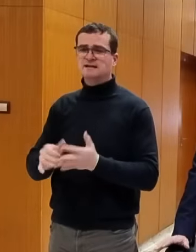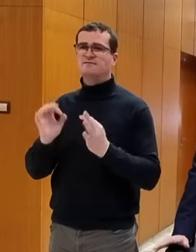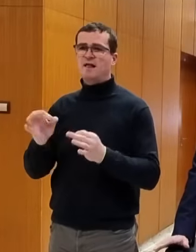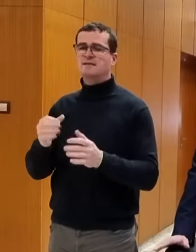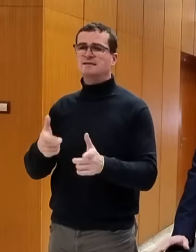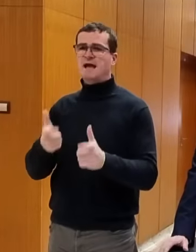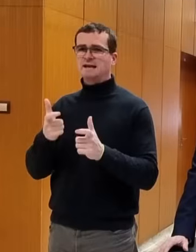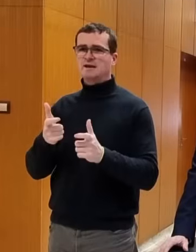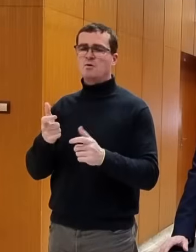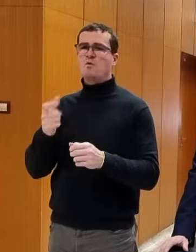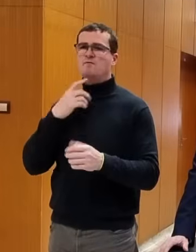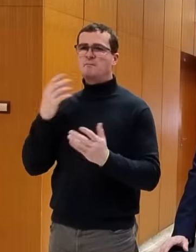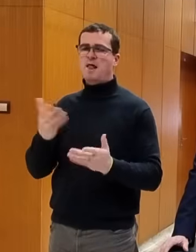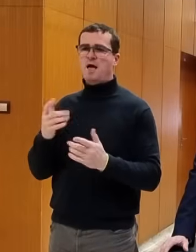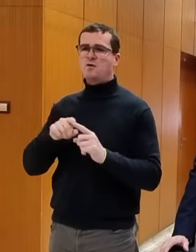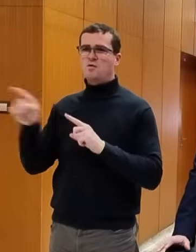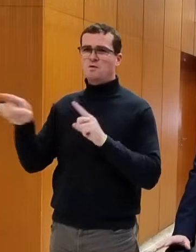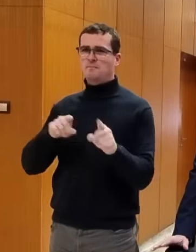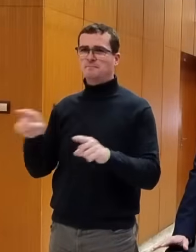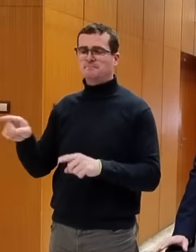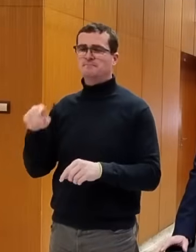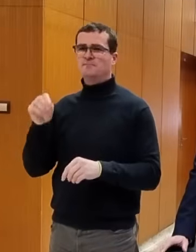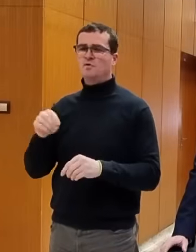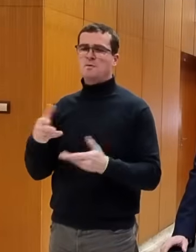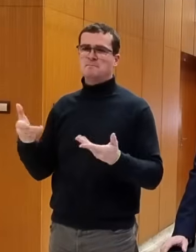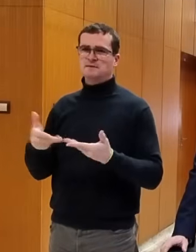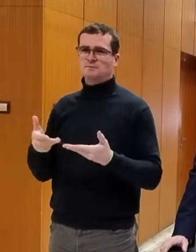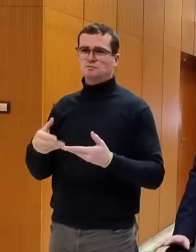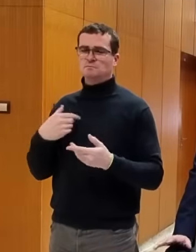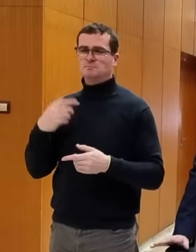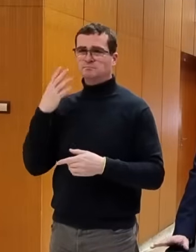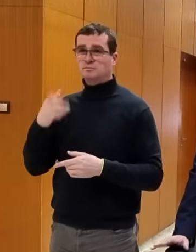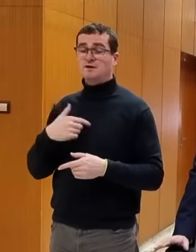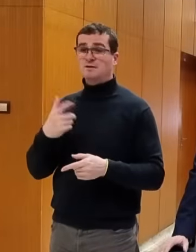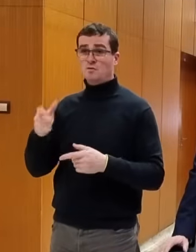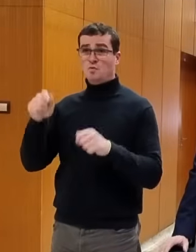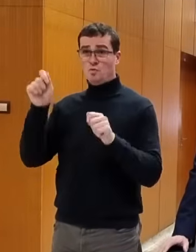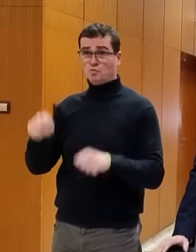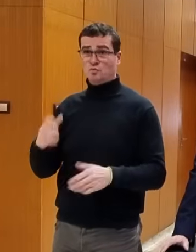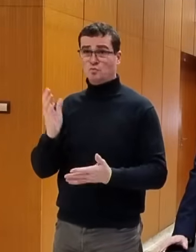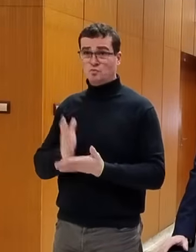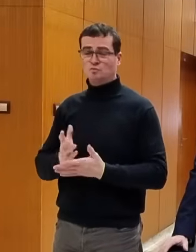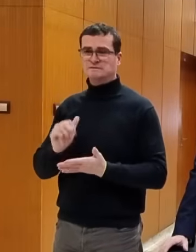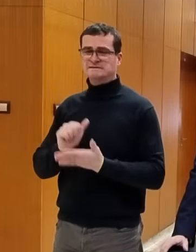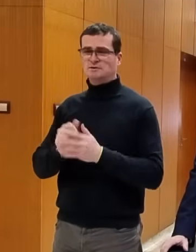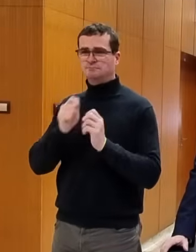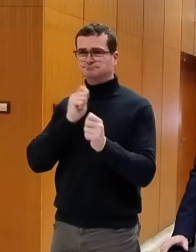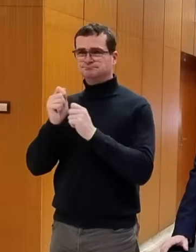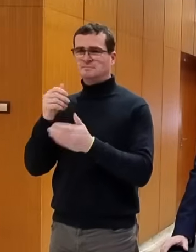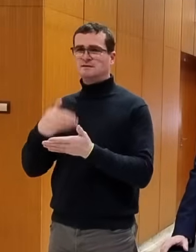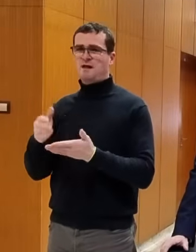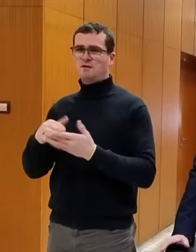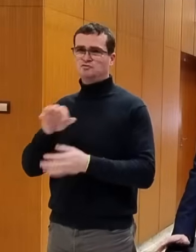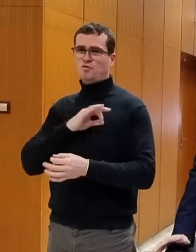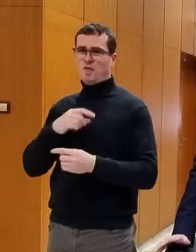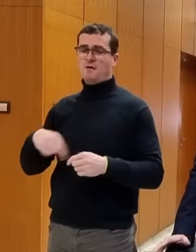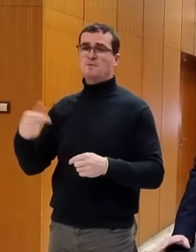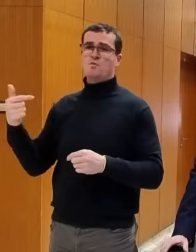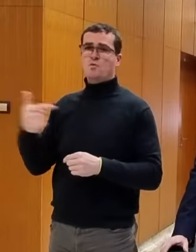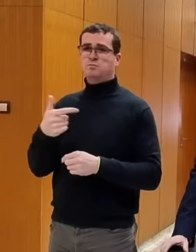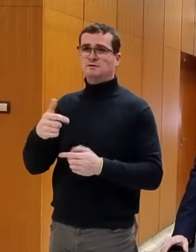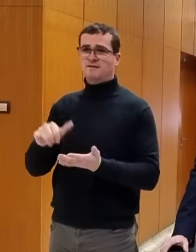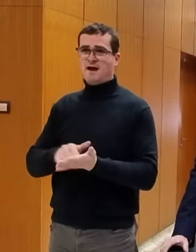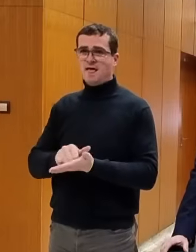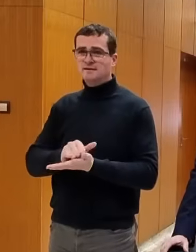kvalitnú, rýchlu a veľmi ľahko dosiahnuteľnú. Takže tomu sa prispôsobíme. Keď to bude rozhodnuté, určite to prekonzultujeme s ďalšími kolegami, ale obidve